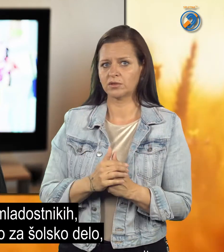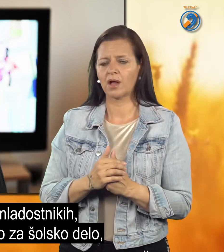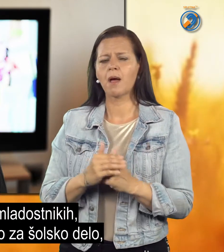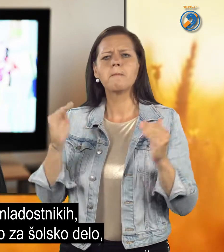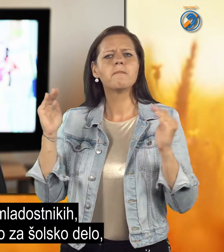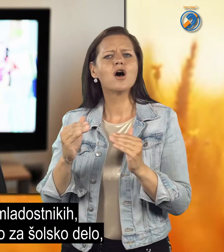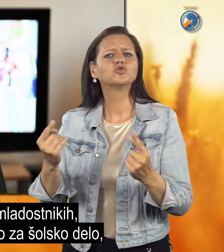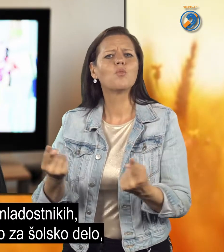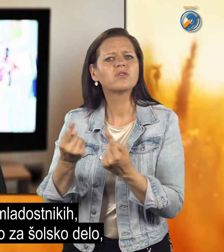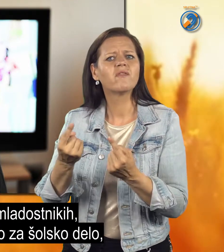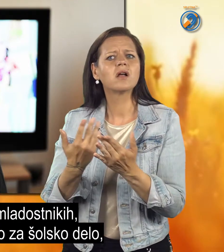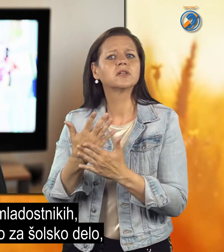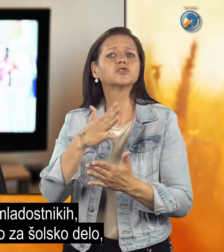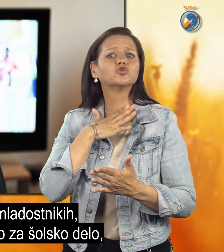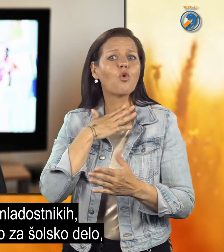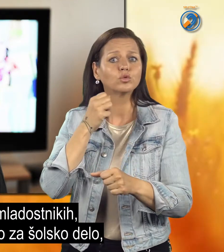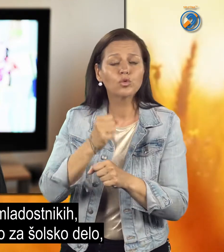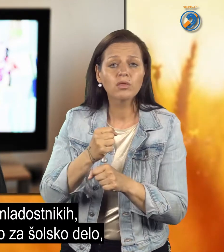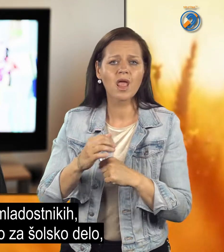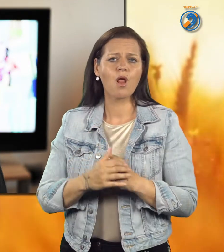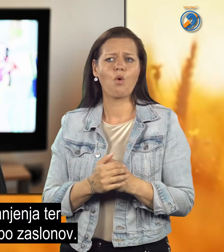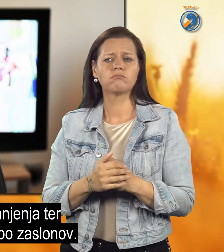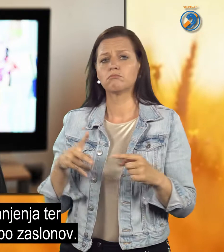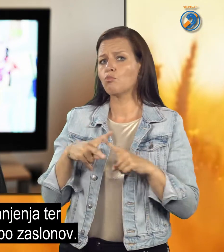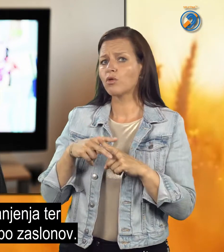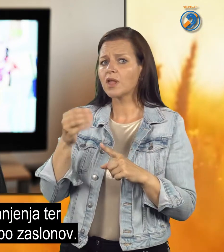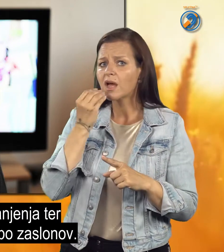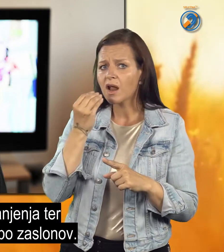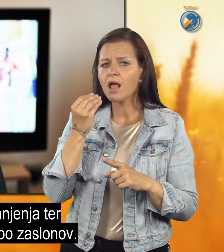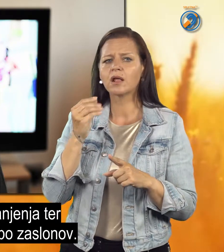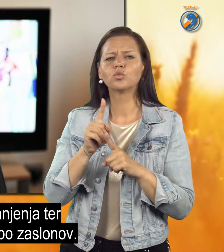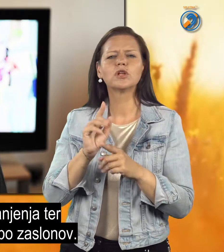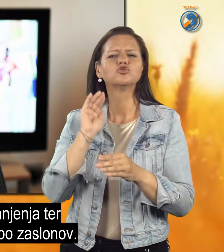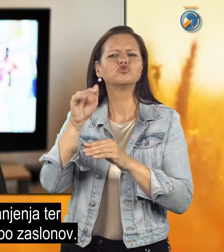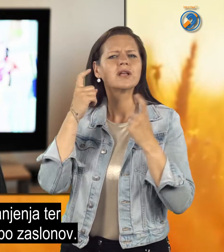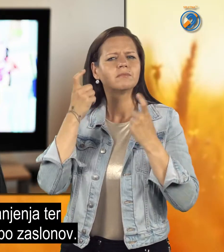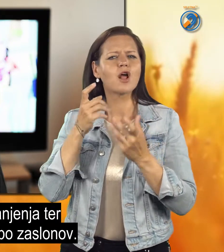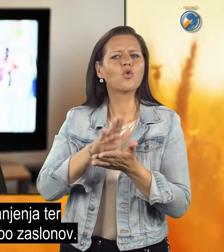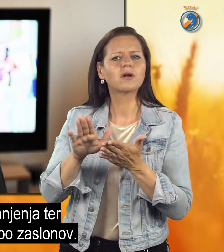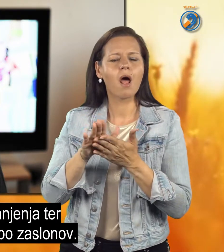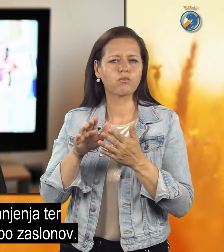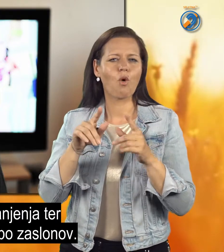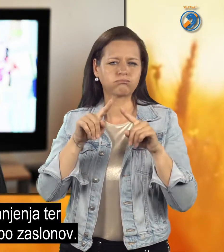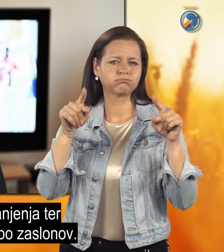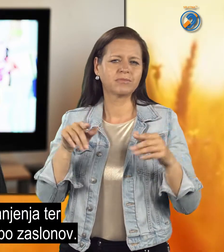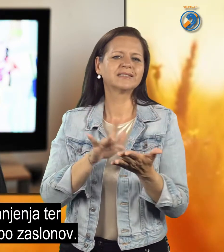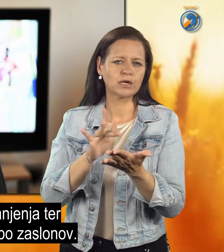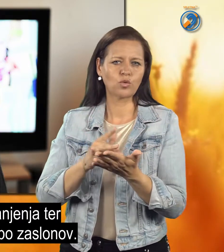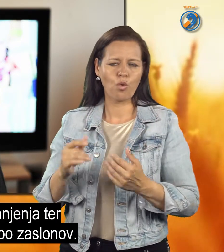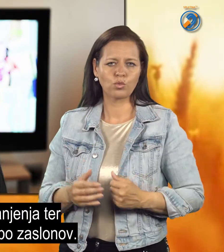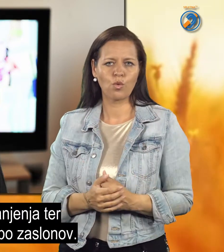mladostnikih, manjšo motivacijo za šolsko delo, motnje hranjenja ter čezmerno rabo